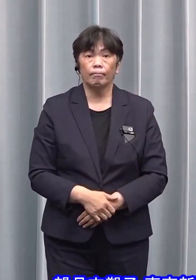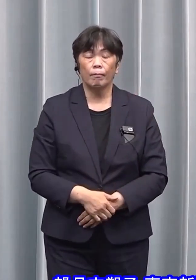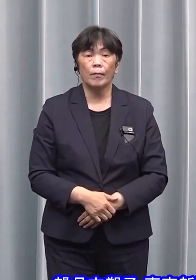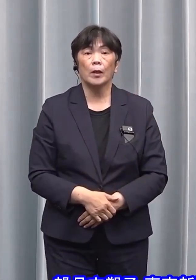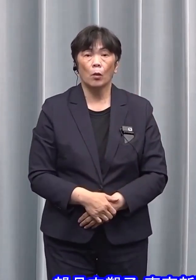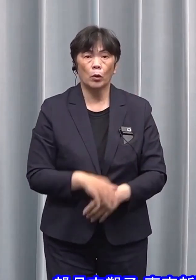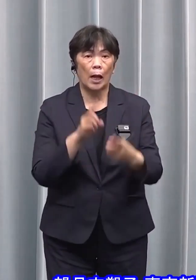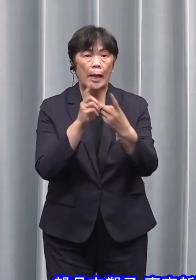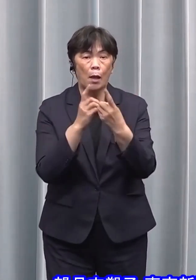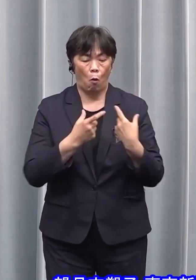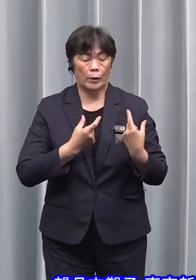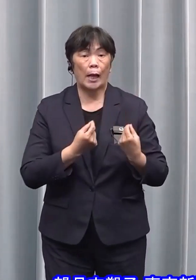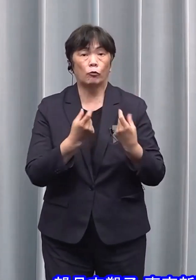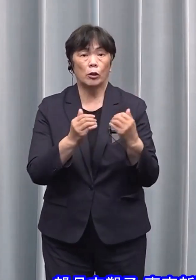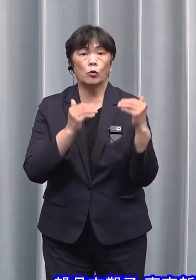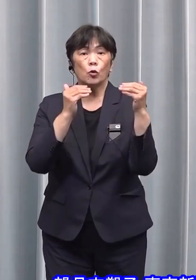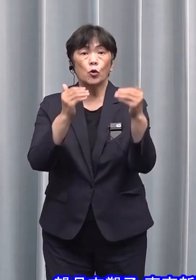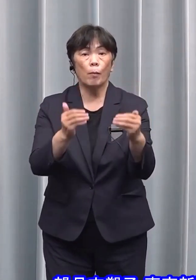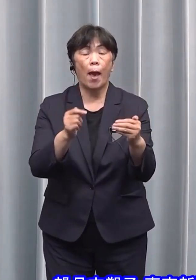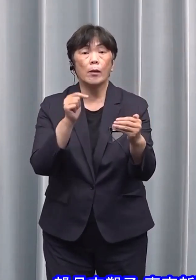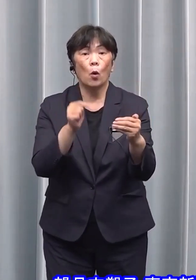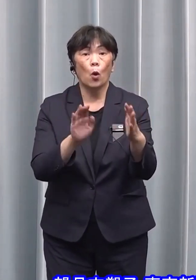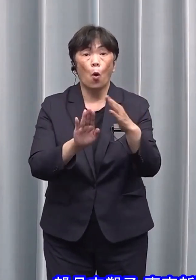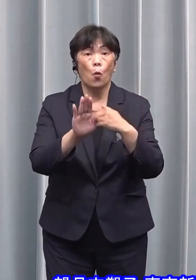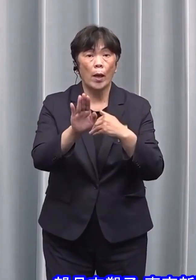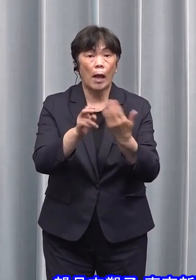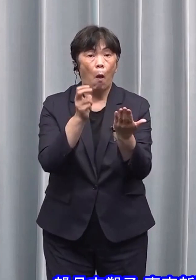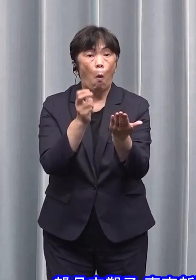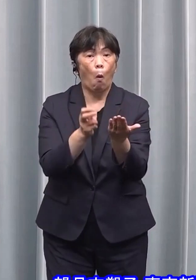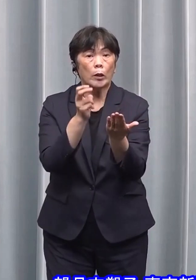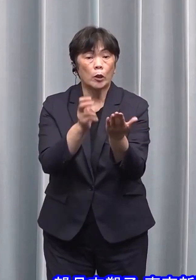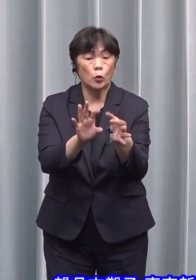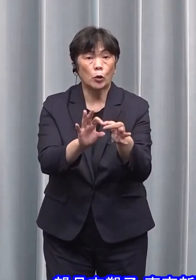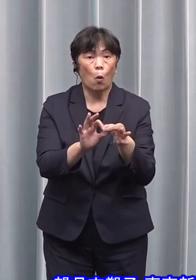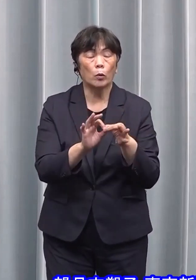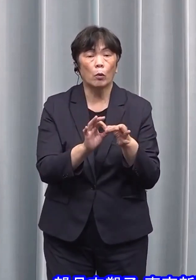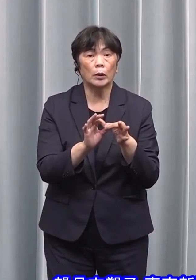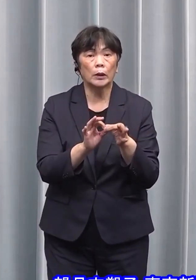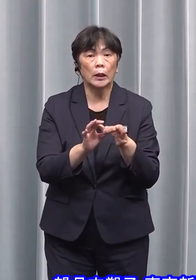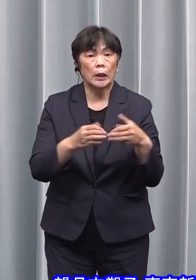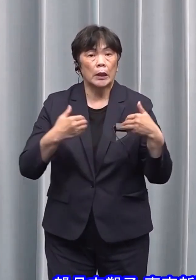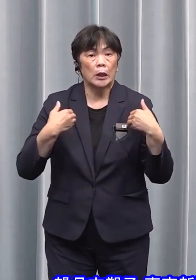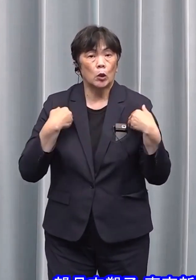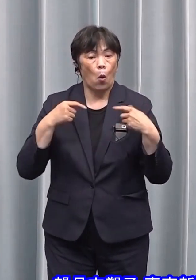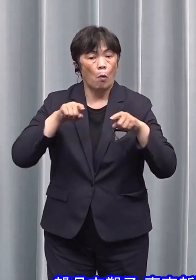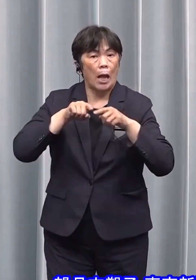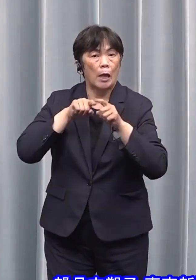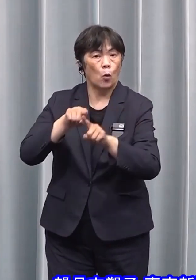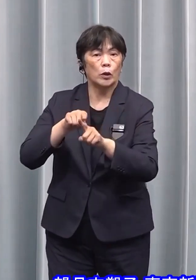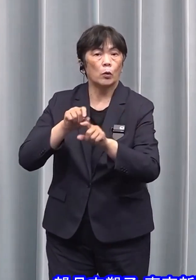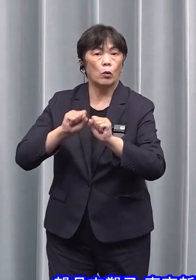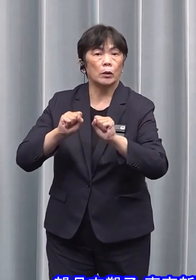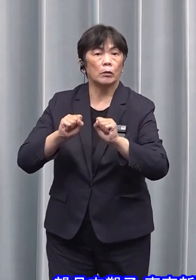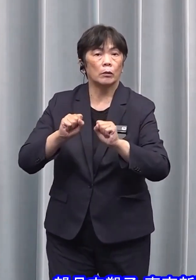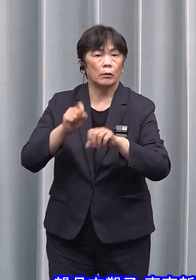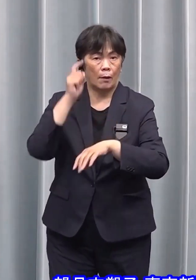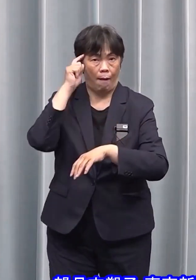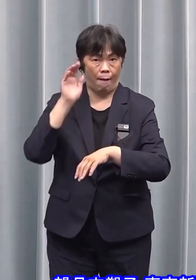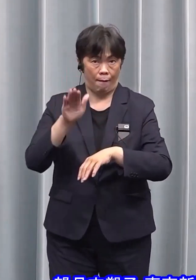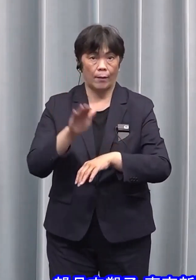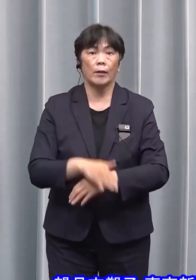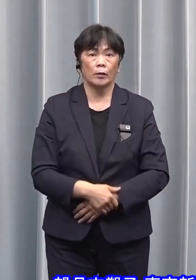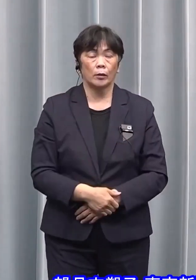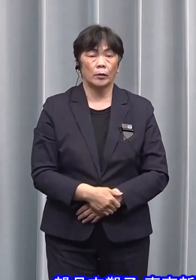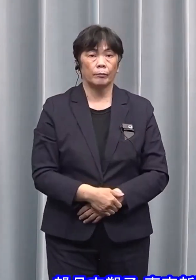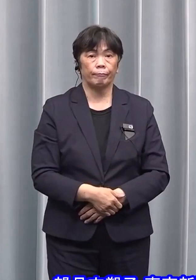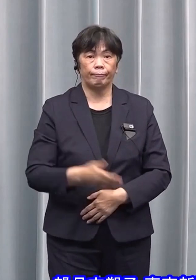した対応を着実に進め、その上で法律にのっとり必要な措置を講じていく考えであります。